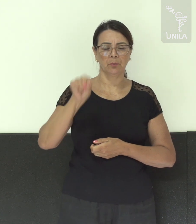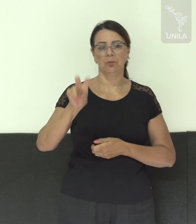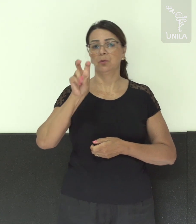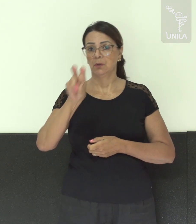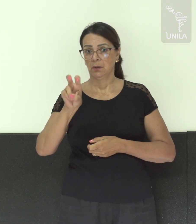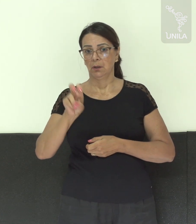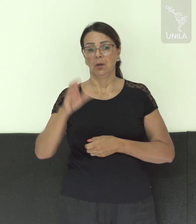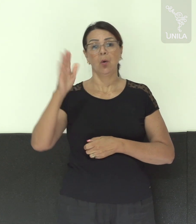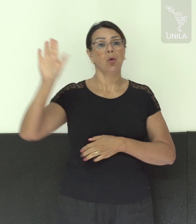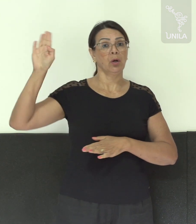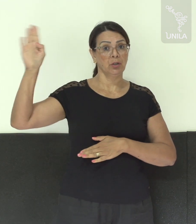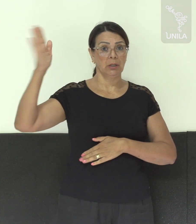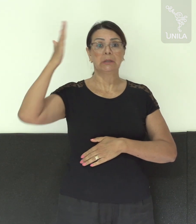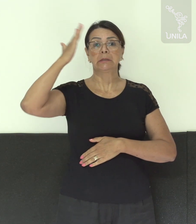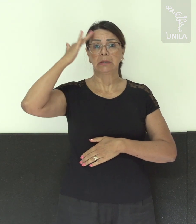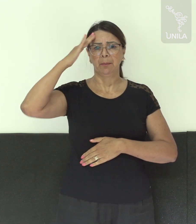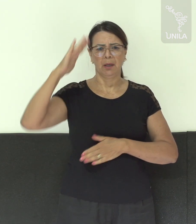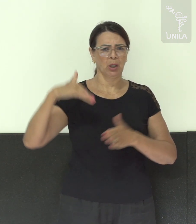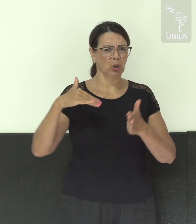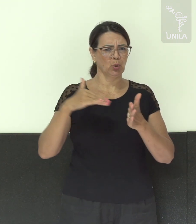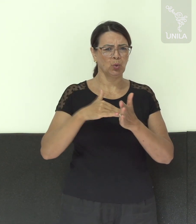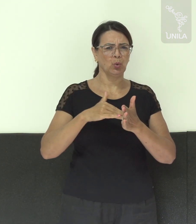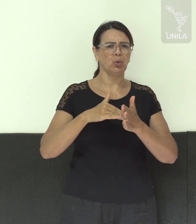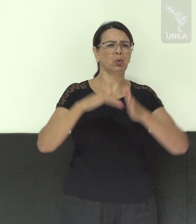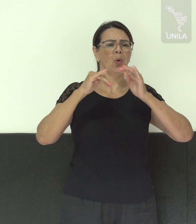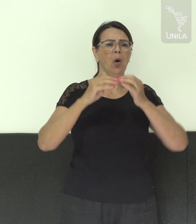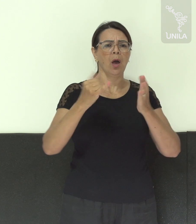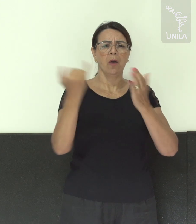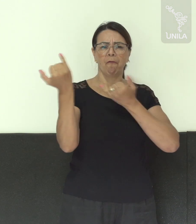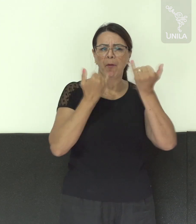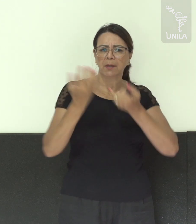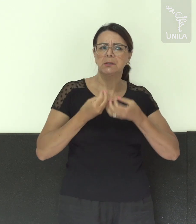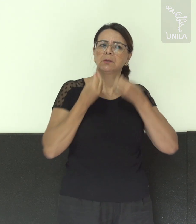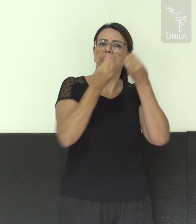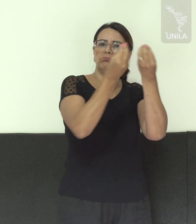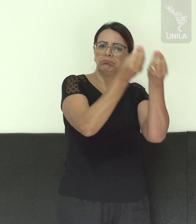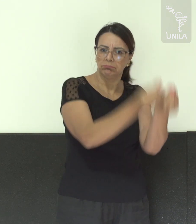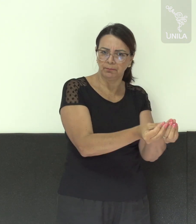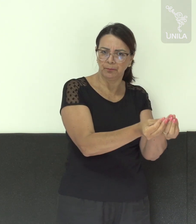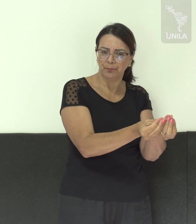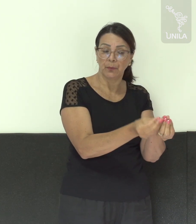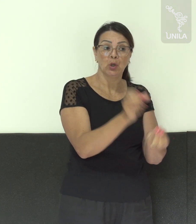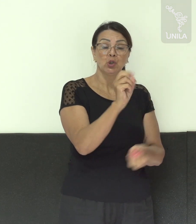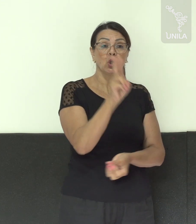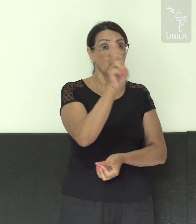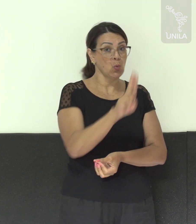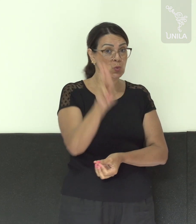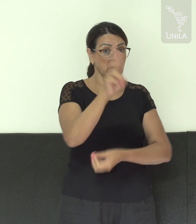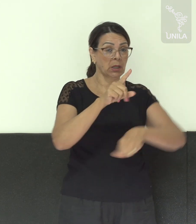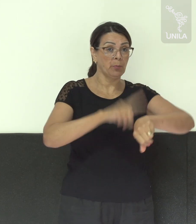9.15.5. Ciência que os dados fornecidos pelo candidato serão utilizados apenas para